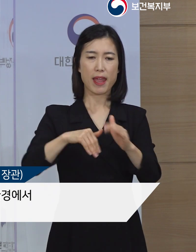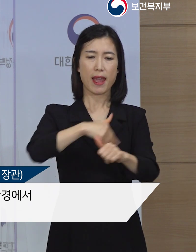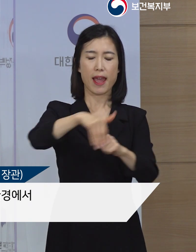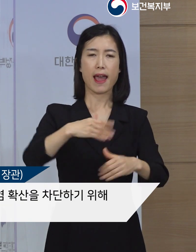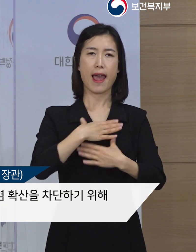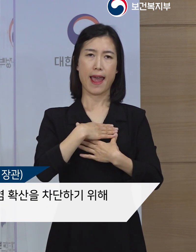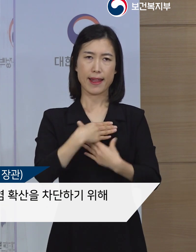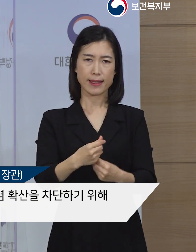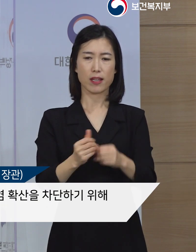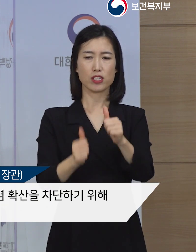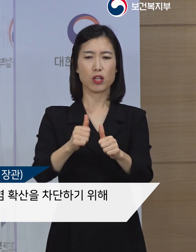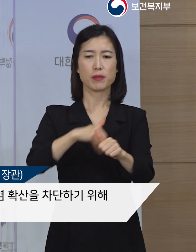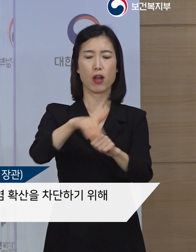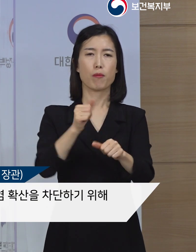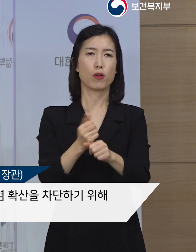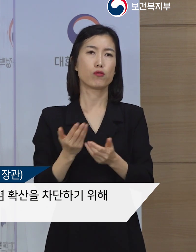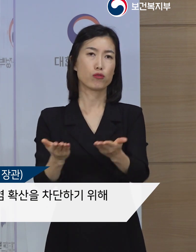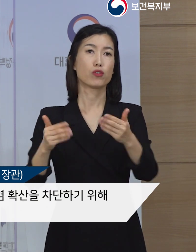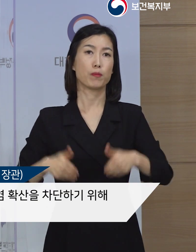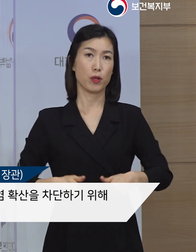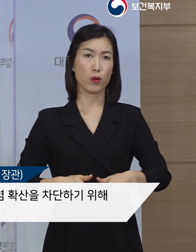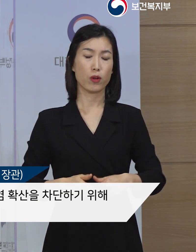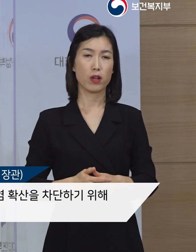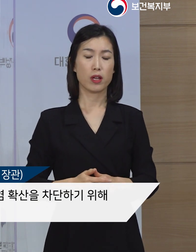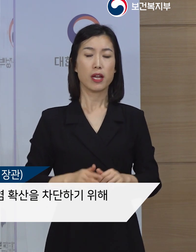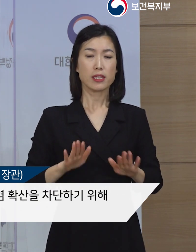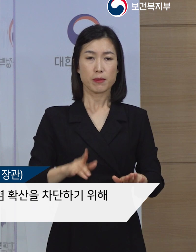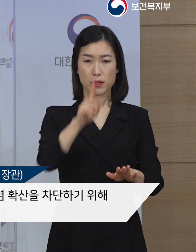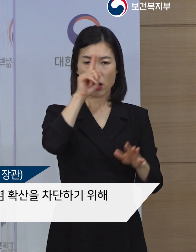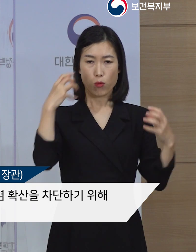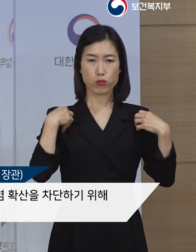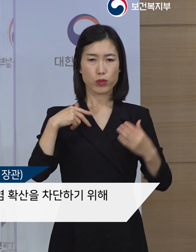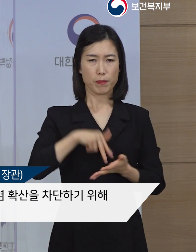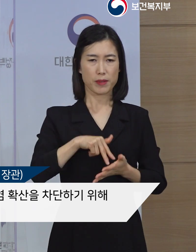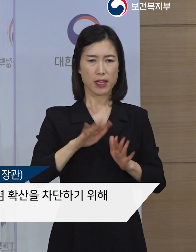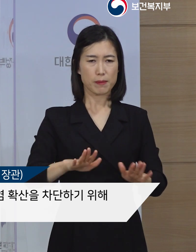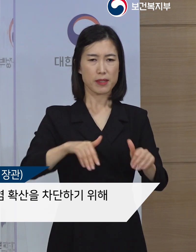합니다. 정부도 지금의 상황을 무겁게